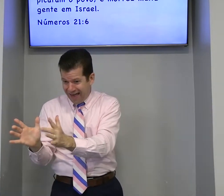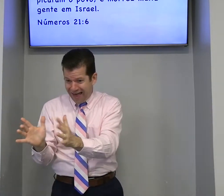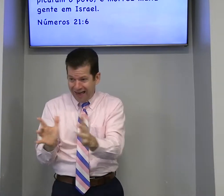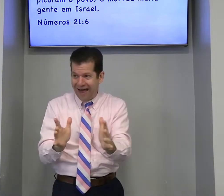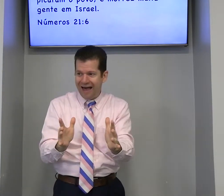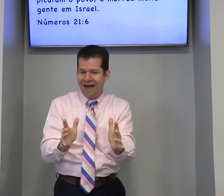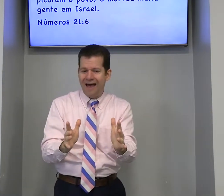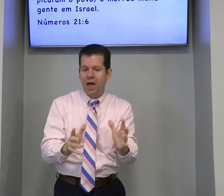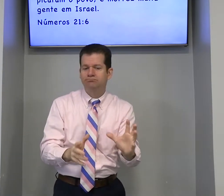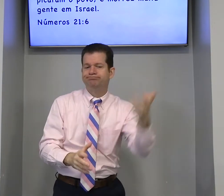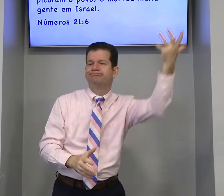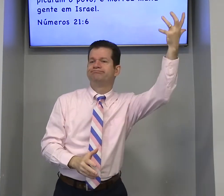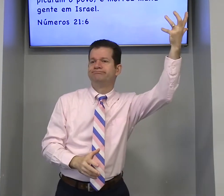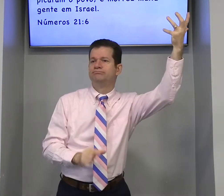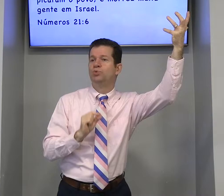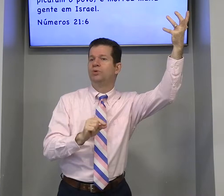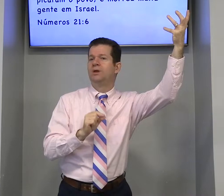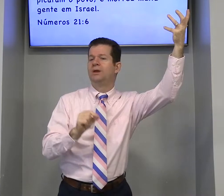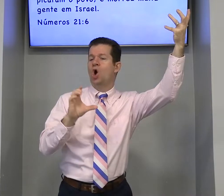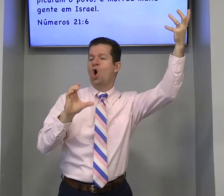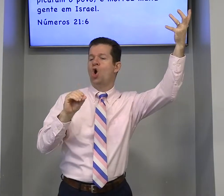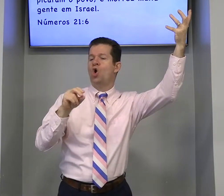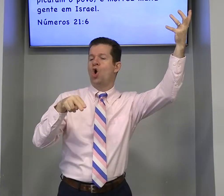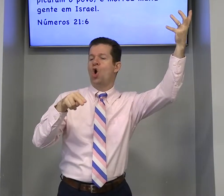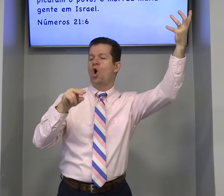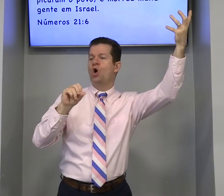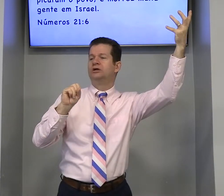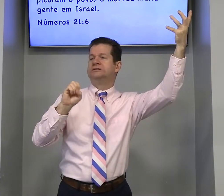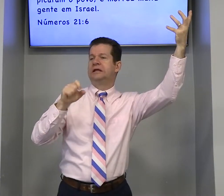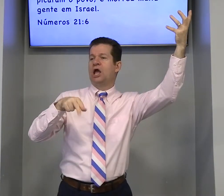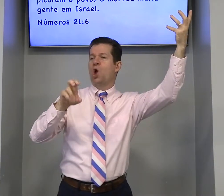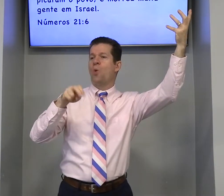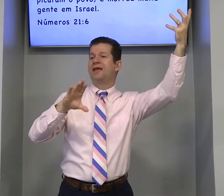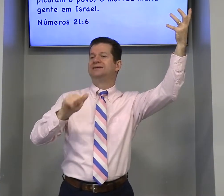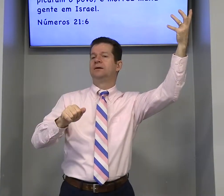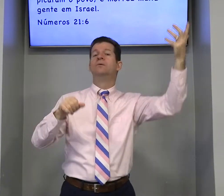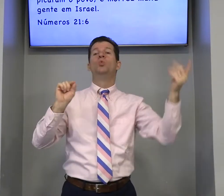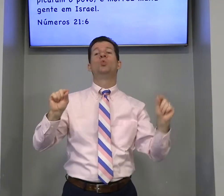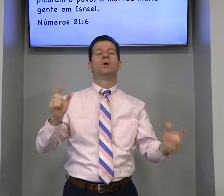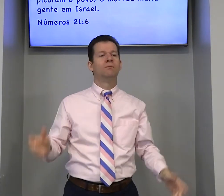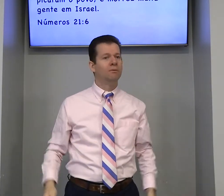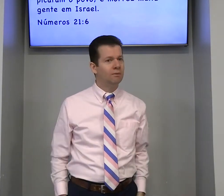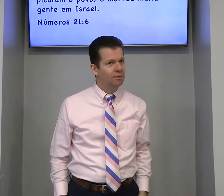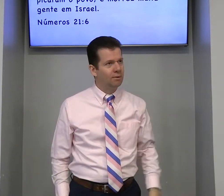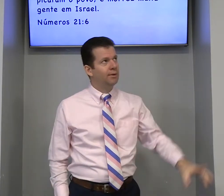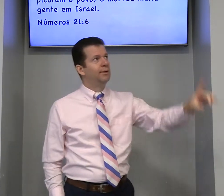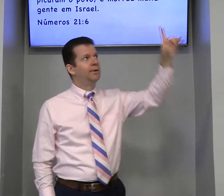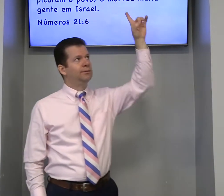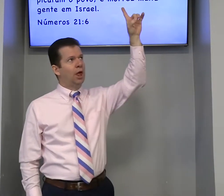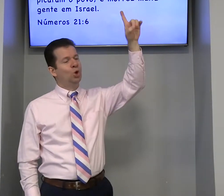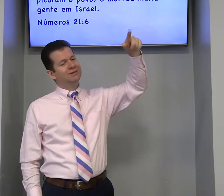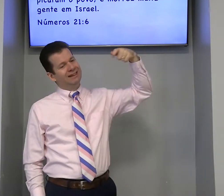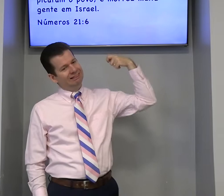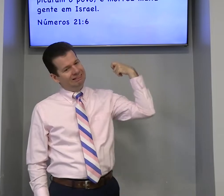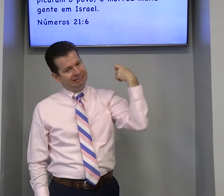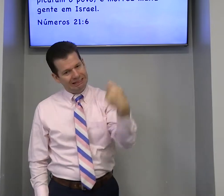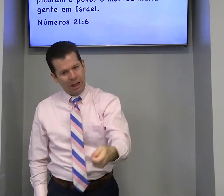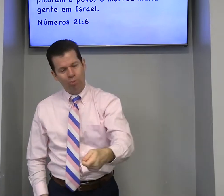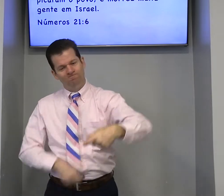Israel, eles reclamaram muito. E o que aconteceu por causa das reclamações? Qual a consequência? Deus